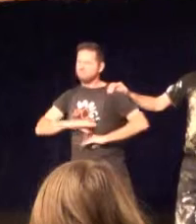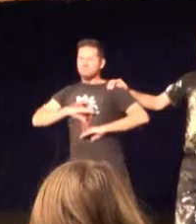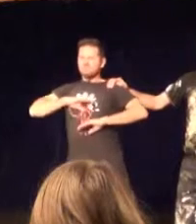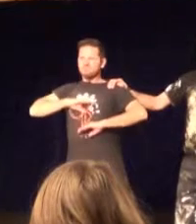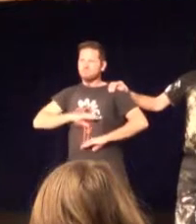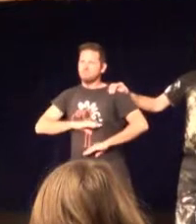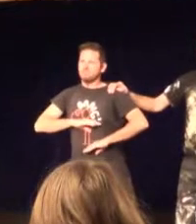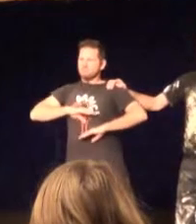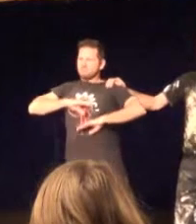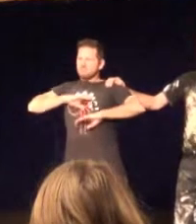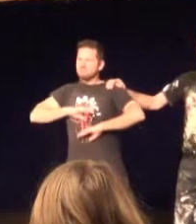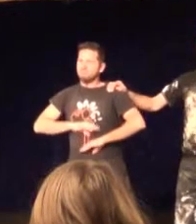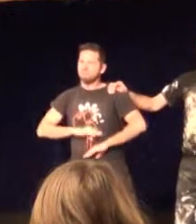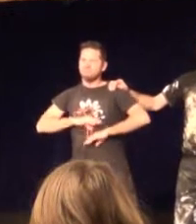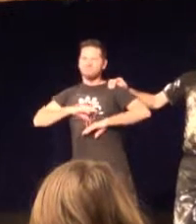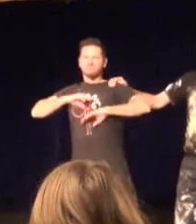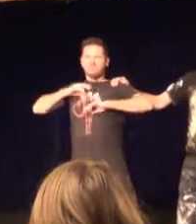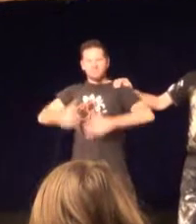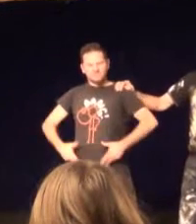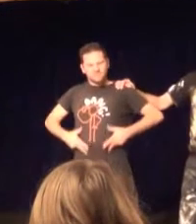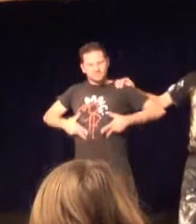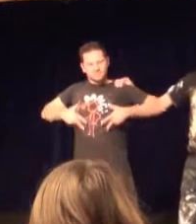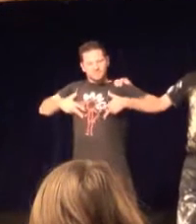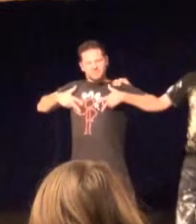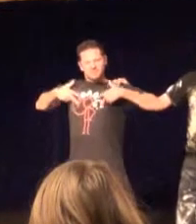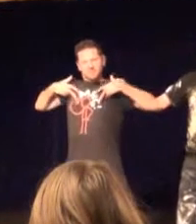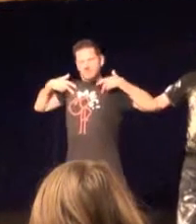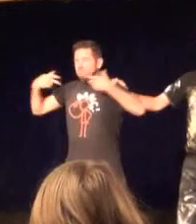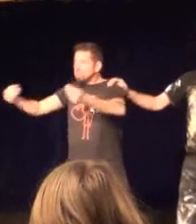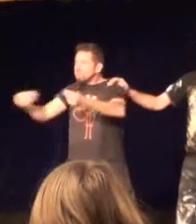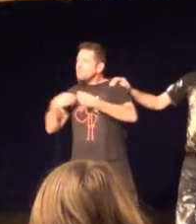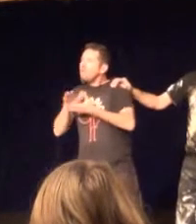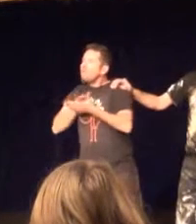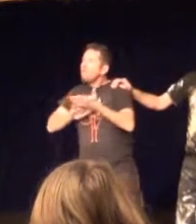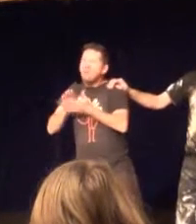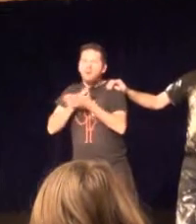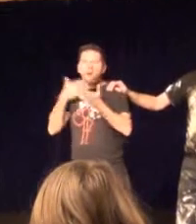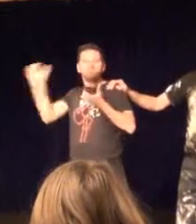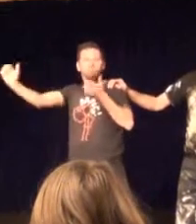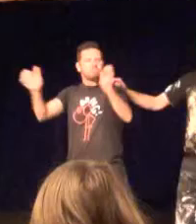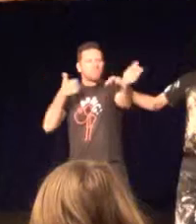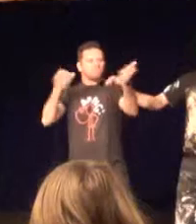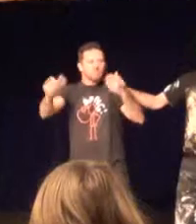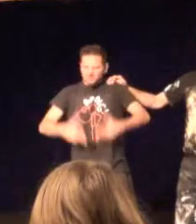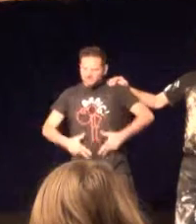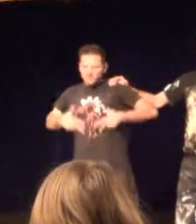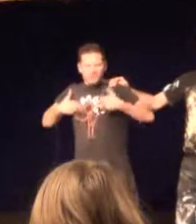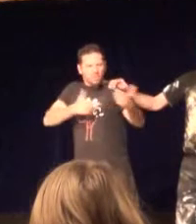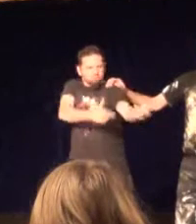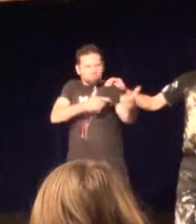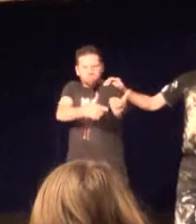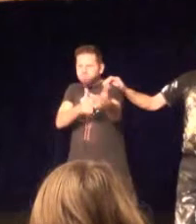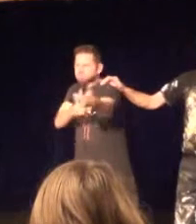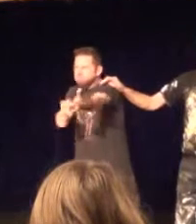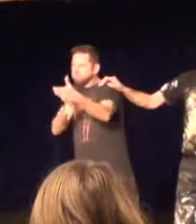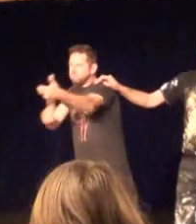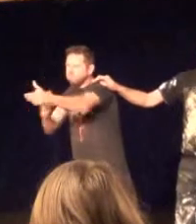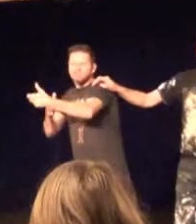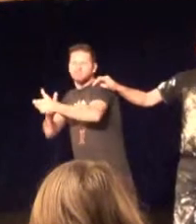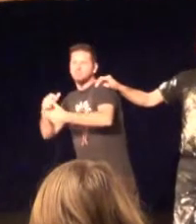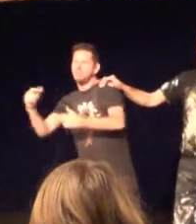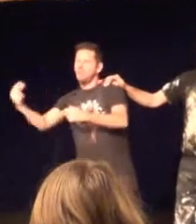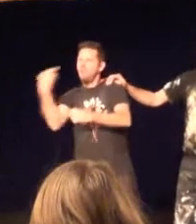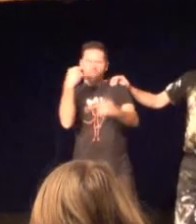J'espère que la vie ne nous épargnera pas, qu'on les barbera, qu'on la videra de ses indécences, de ses